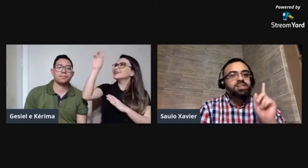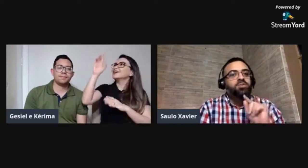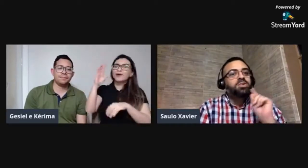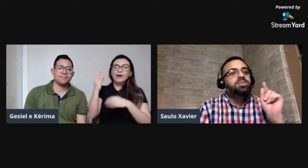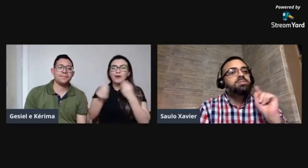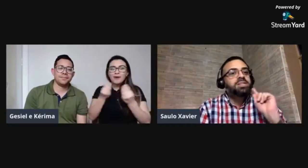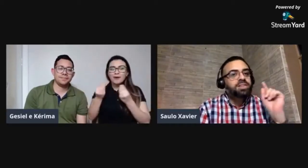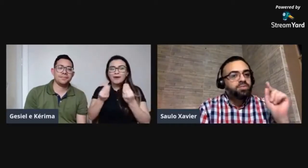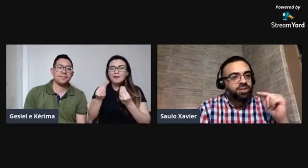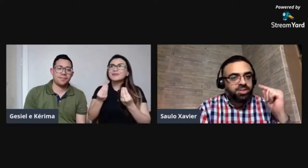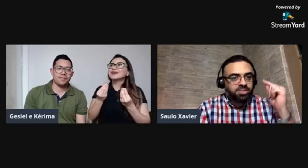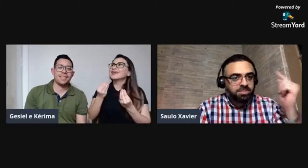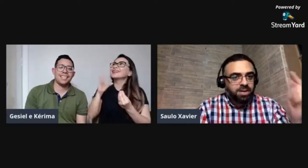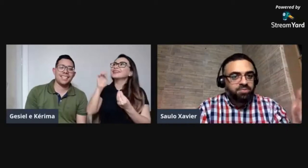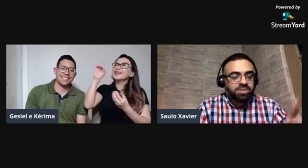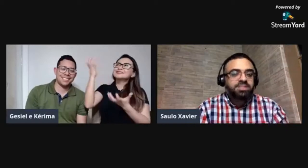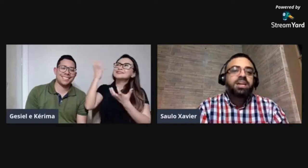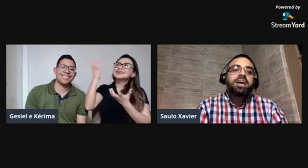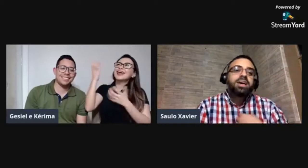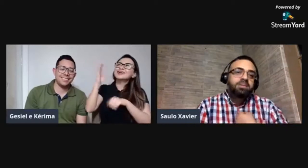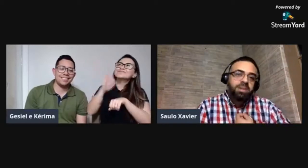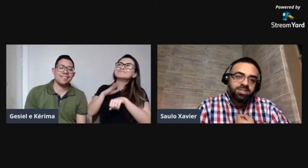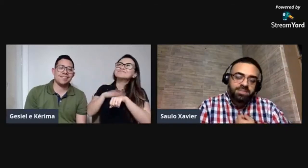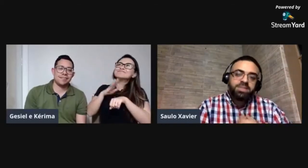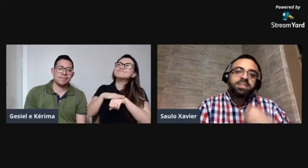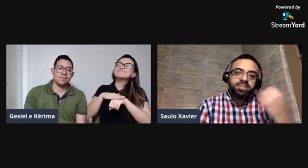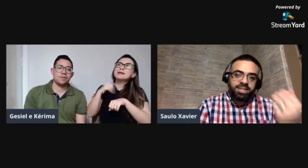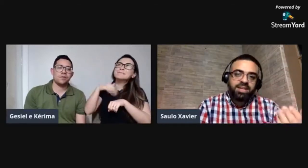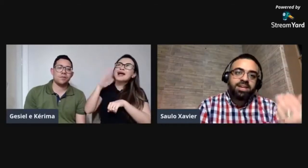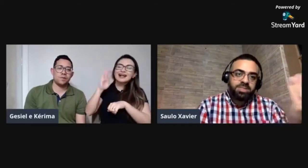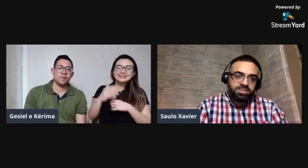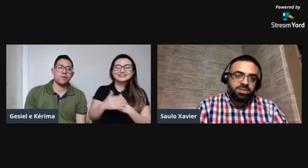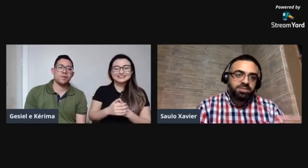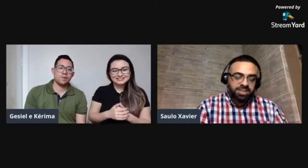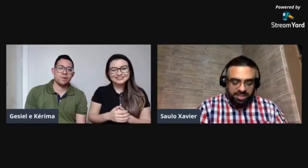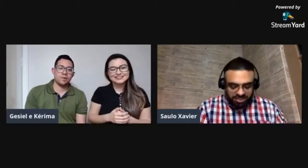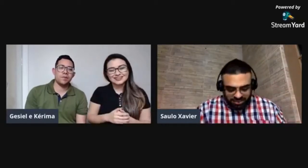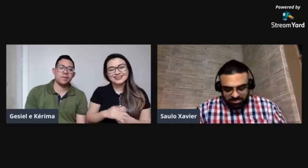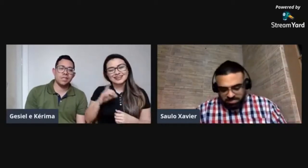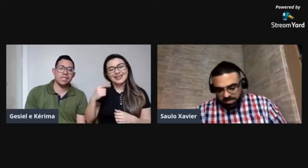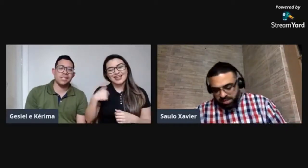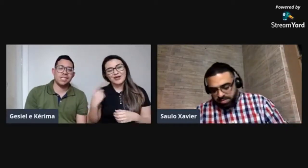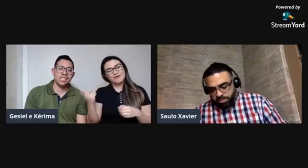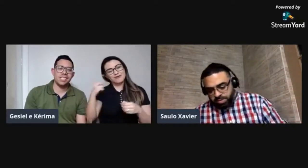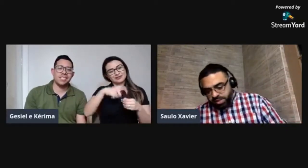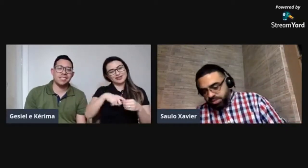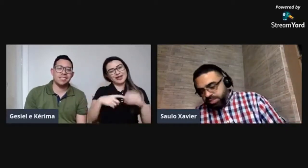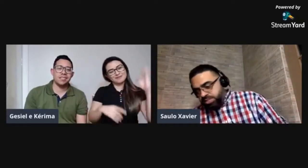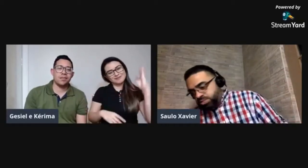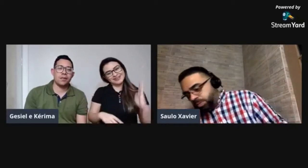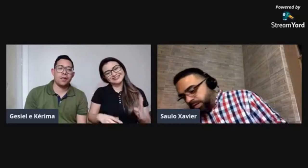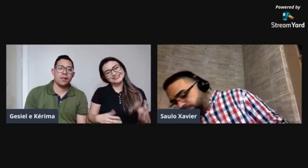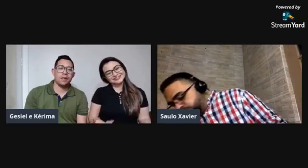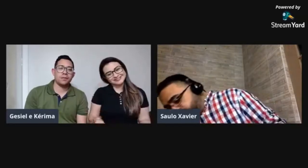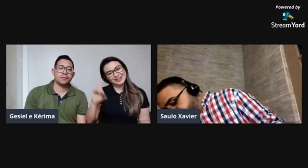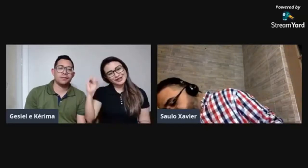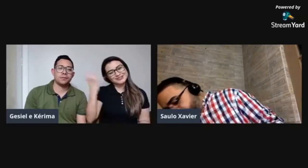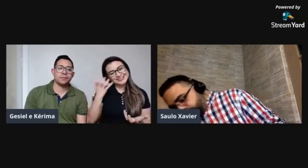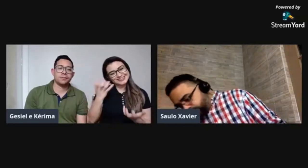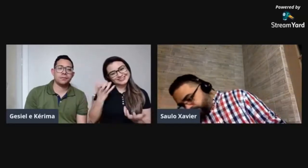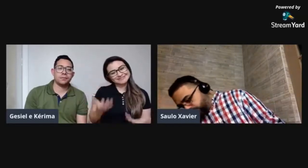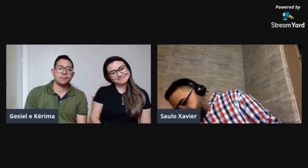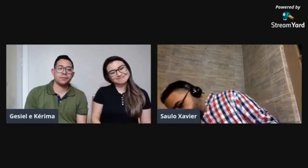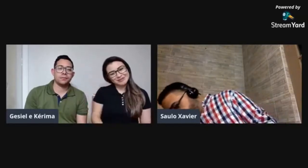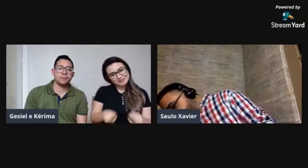você quer fazer alguma coisa mais desafiadora agora para frente. E mal sabia eu que era realmente voltar, né? Porque muita gente